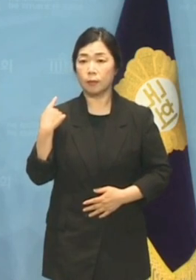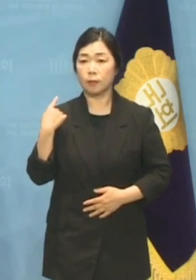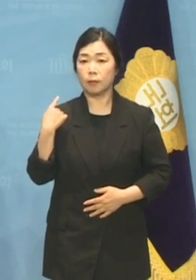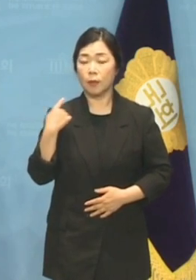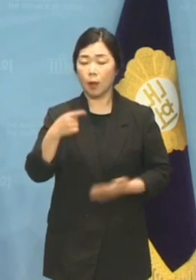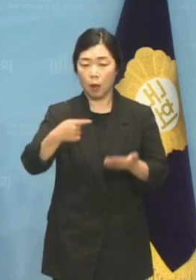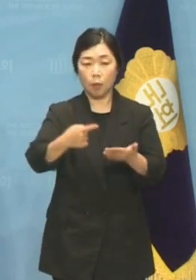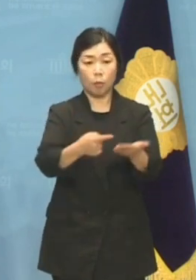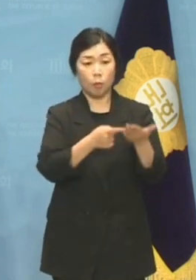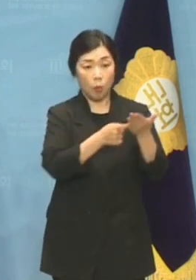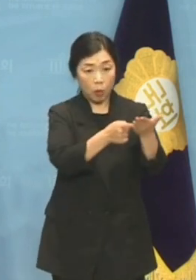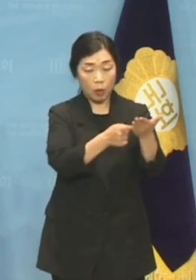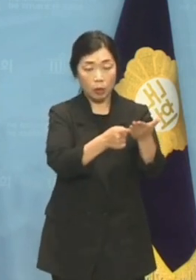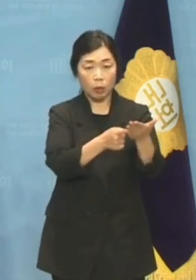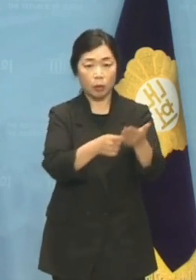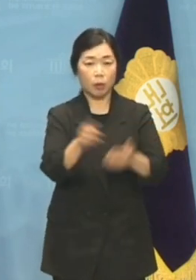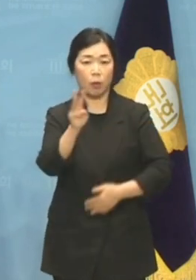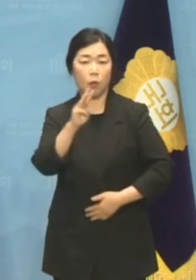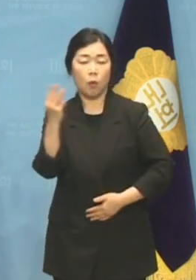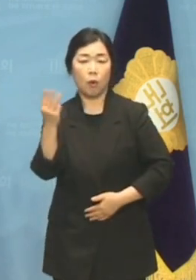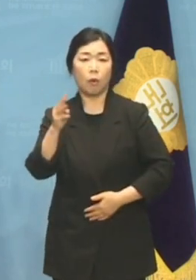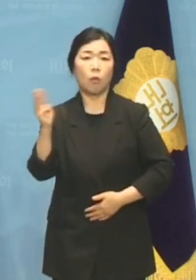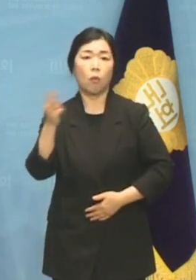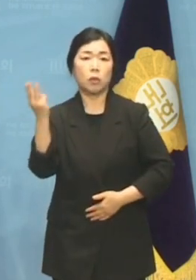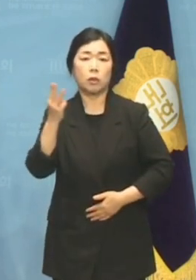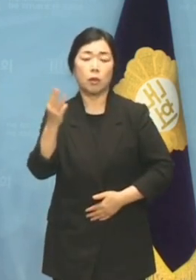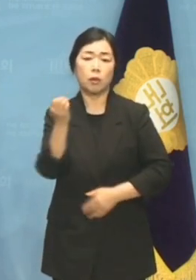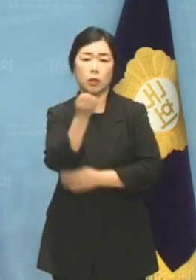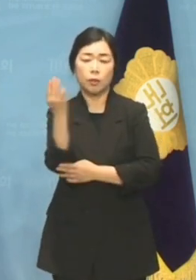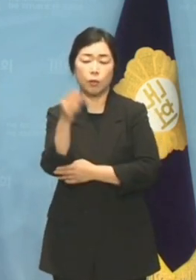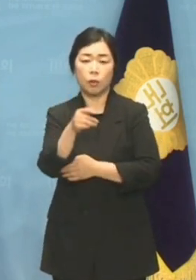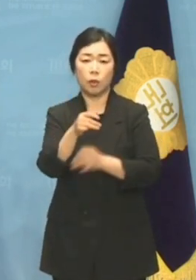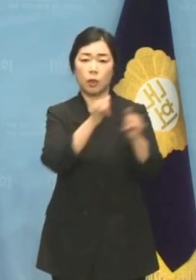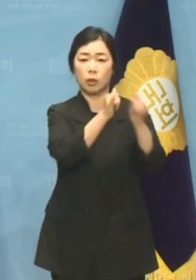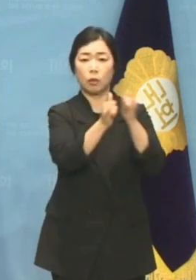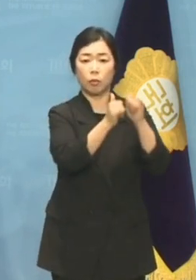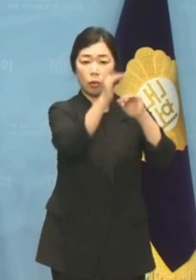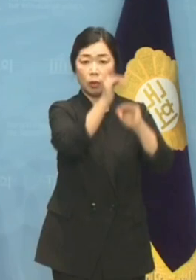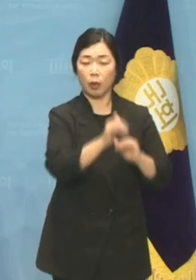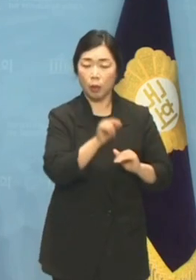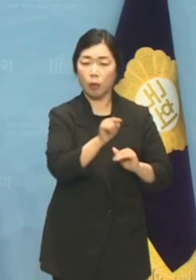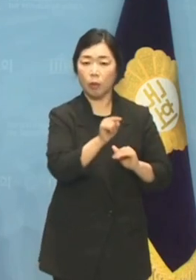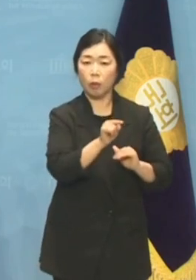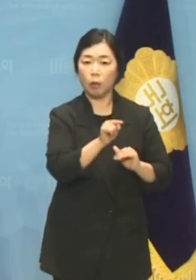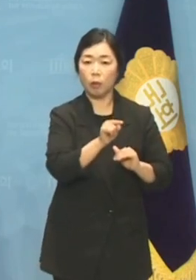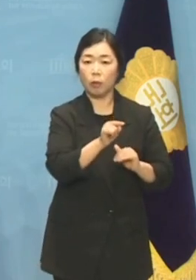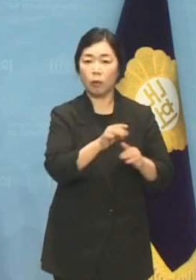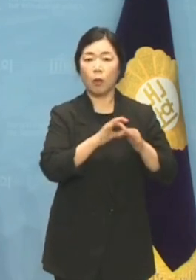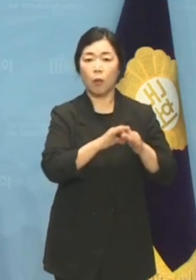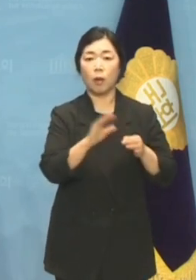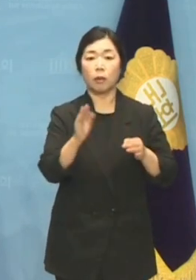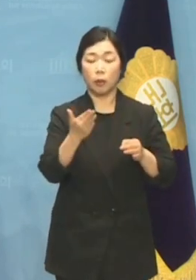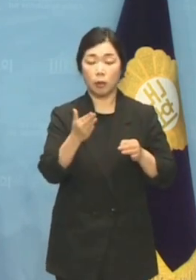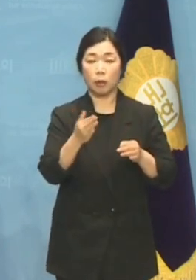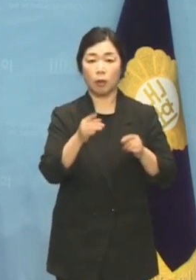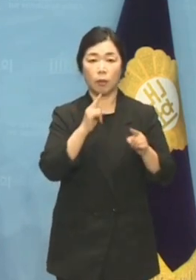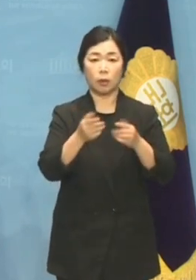이제 보도되었던 워싱턴 포스트지와의 그 윤석열 대통령 인터뷰와 관련한 내용에